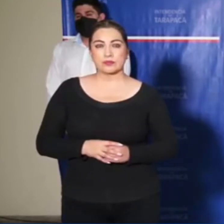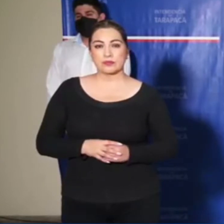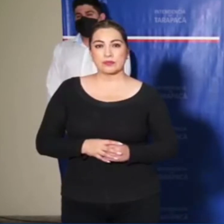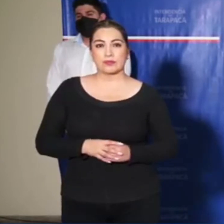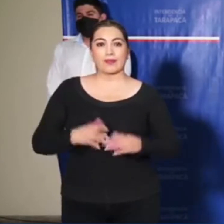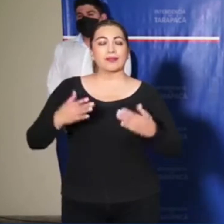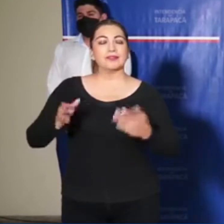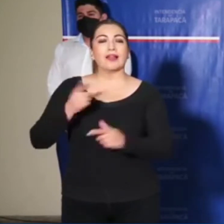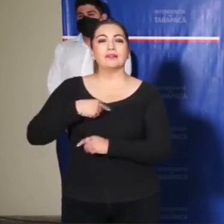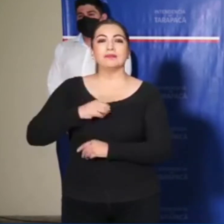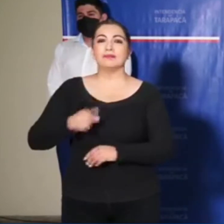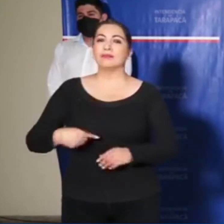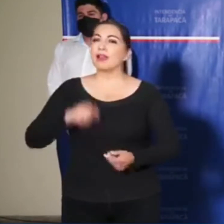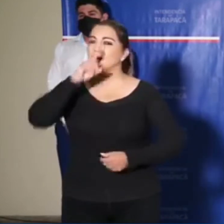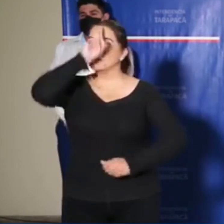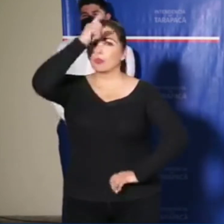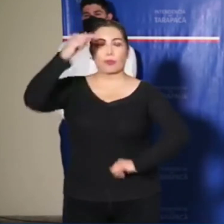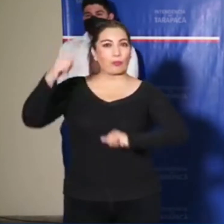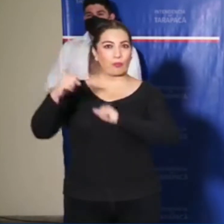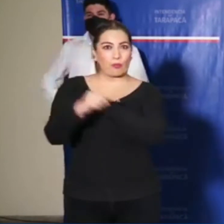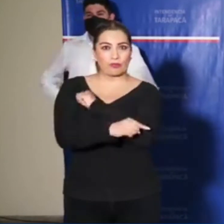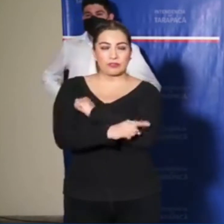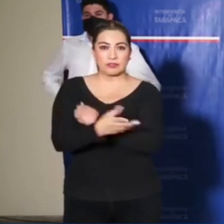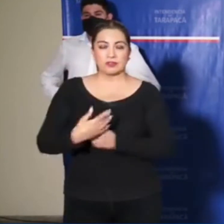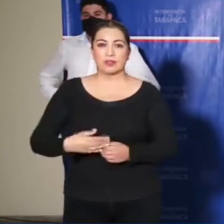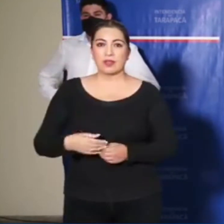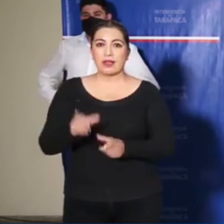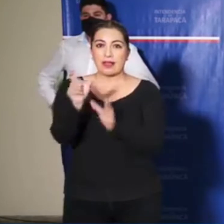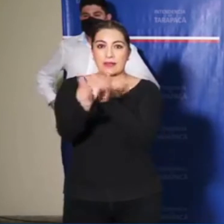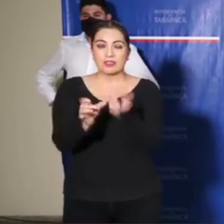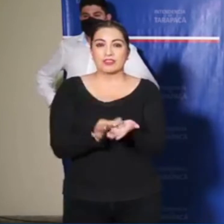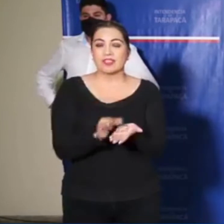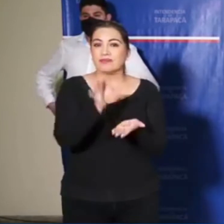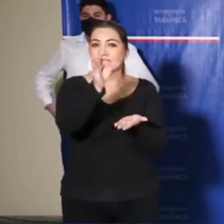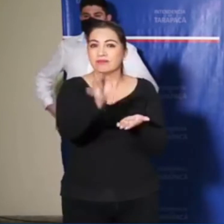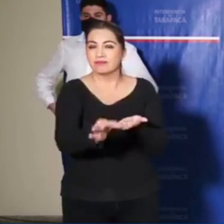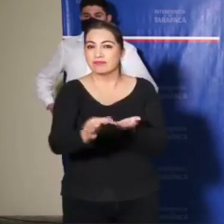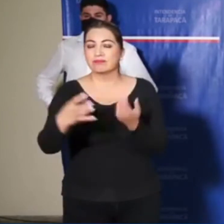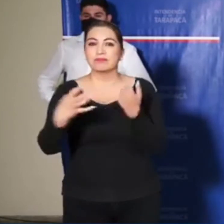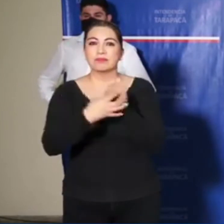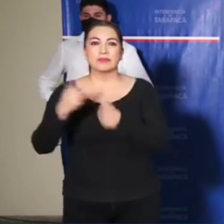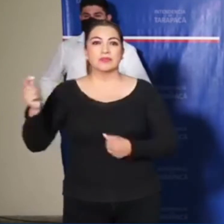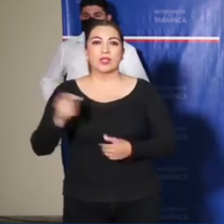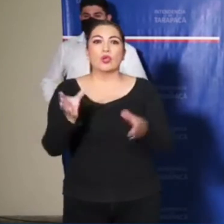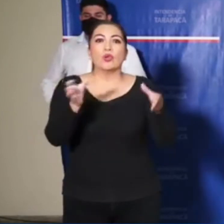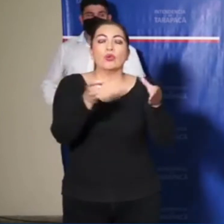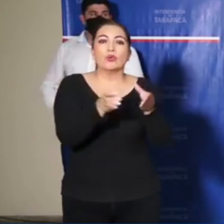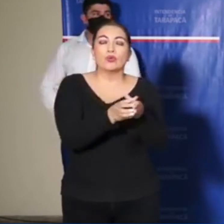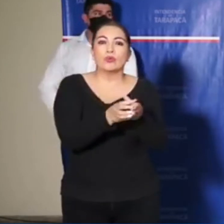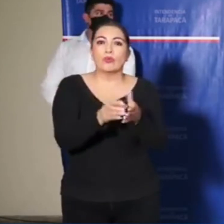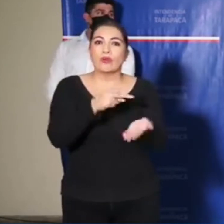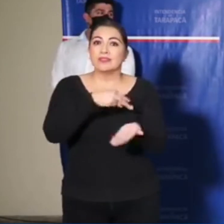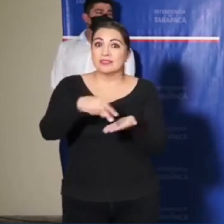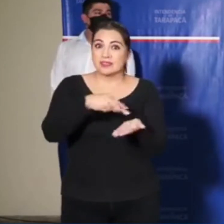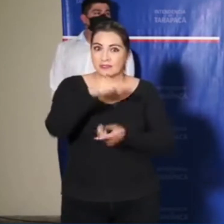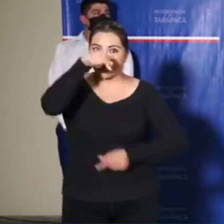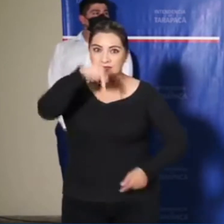la tradición más profunda del pueblo tarapaqueño, quienes son los bailes religiosos, y